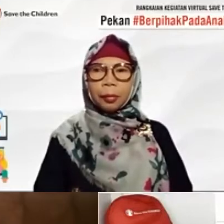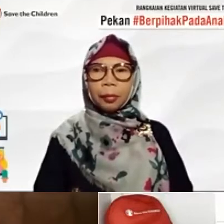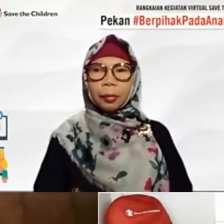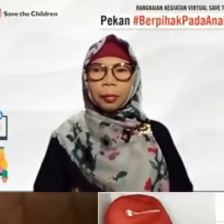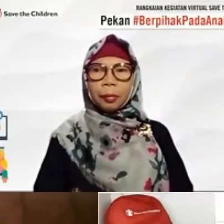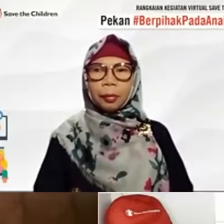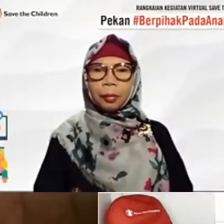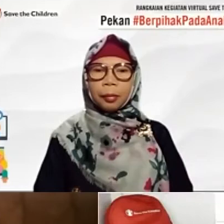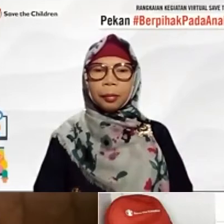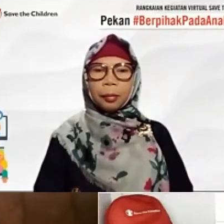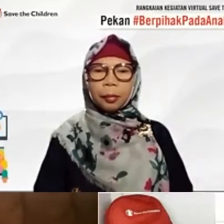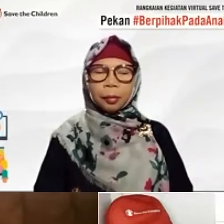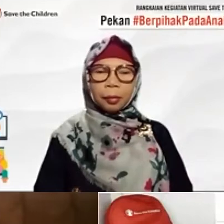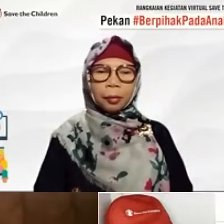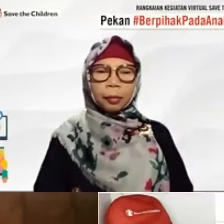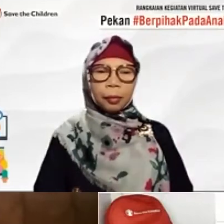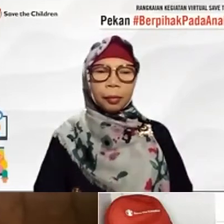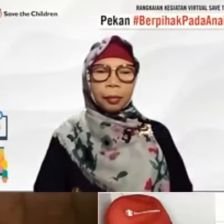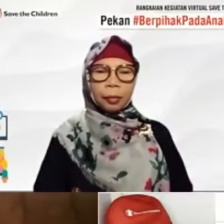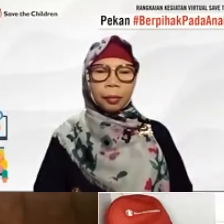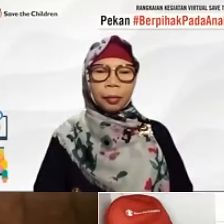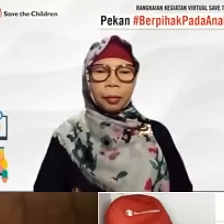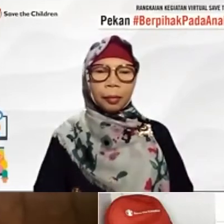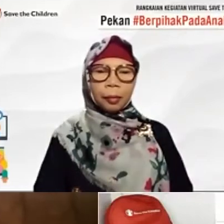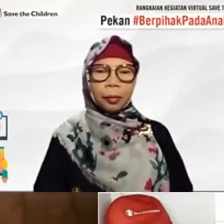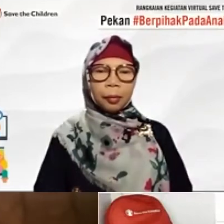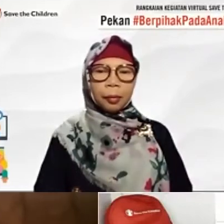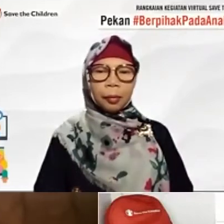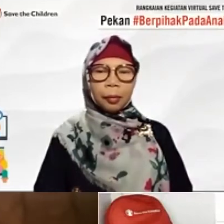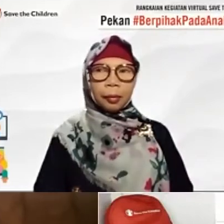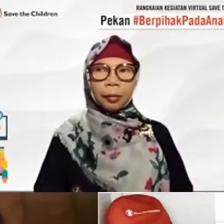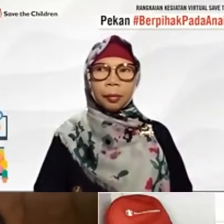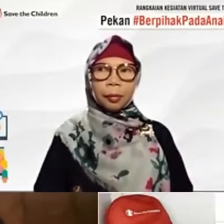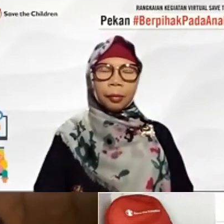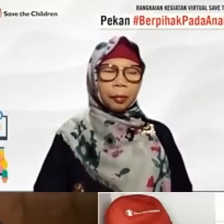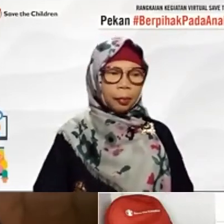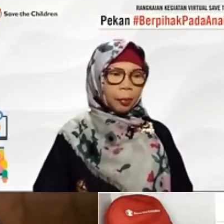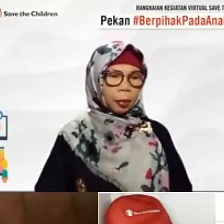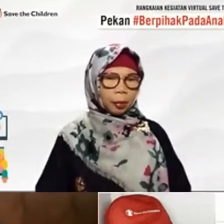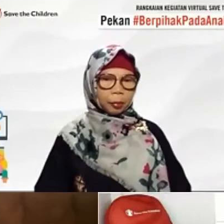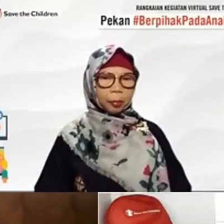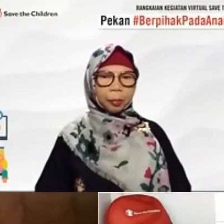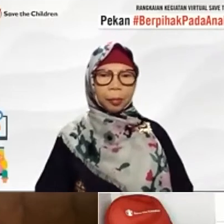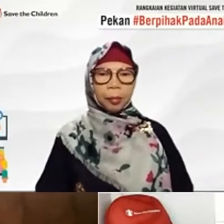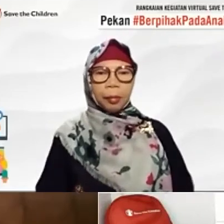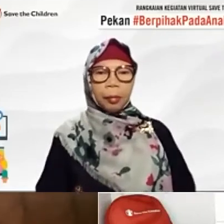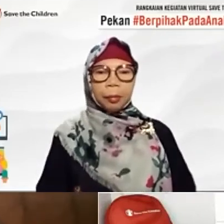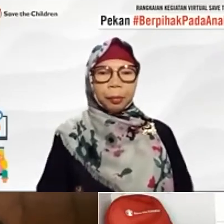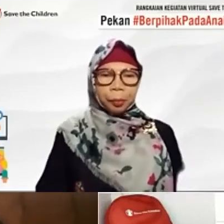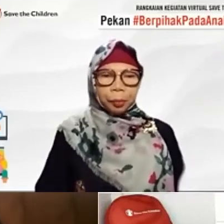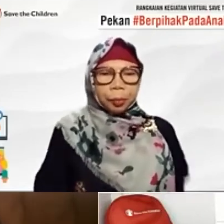Halo Pak Erwin, Bu Andi. Ya, silakan Pak Yehuda. Ya, terima kasih Pak